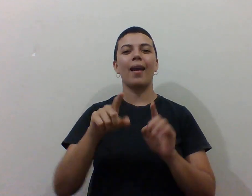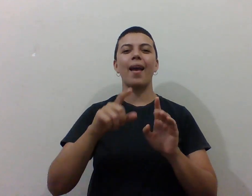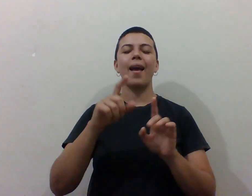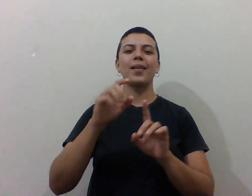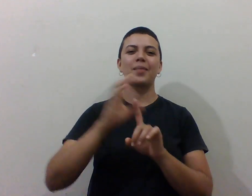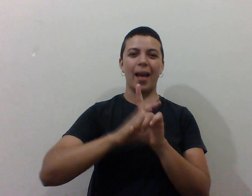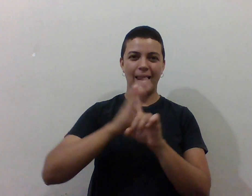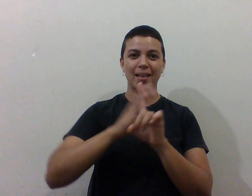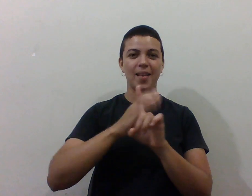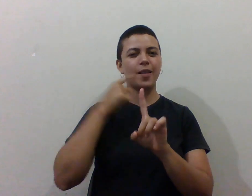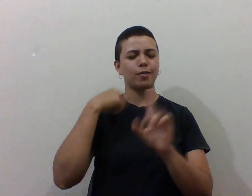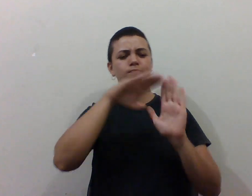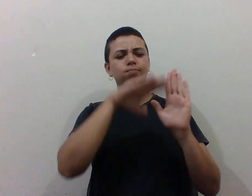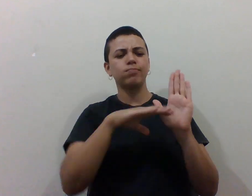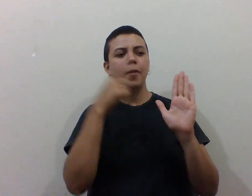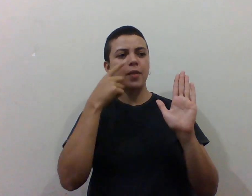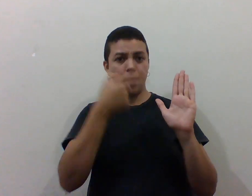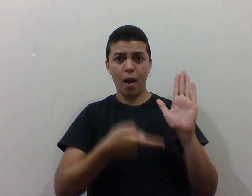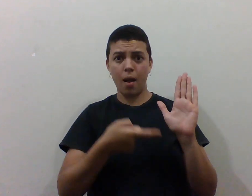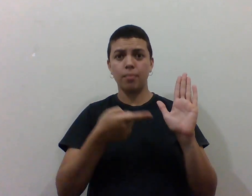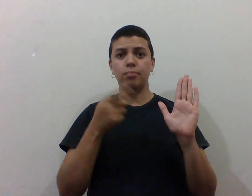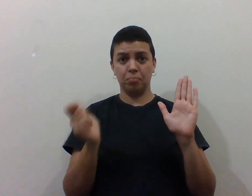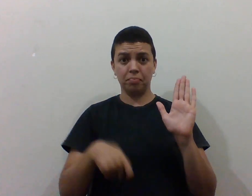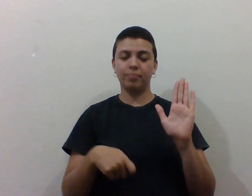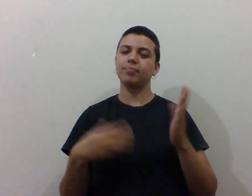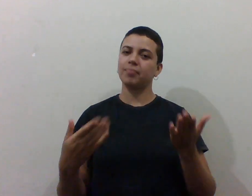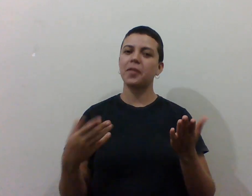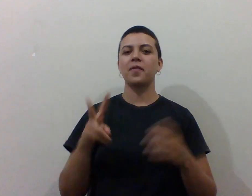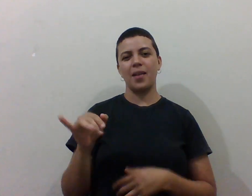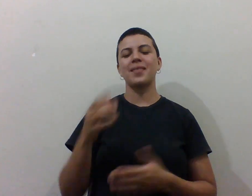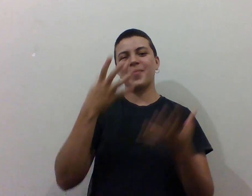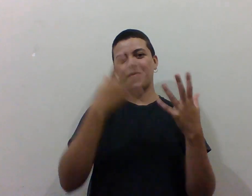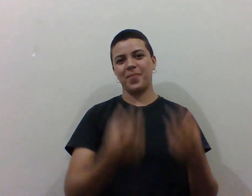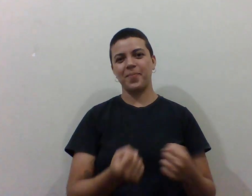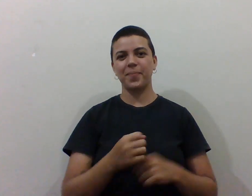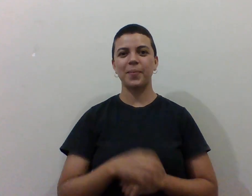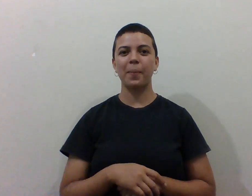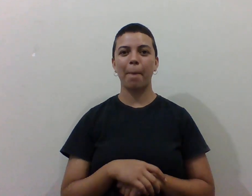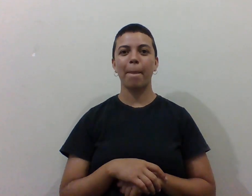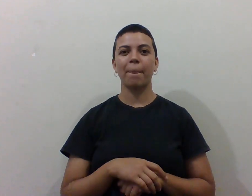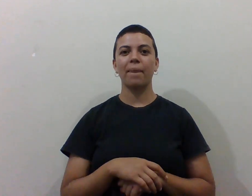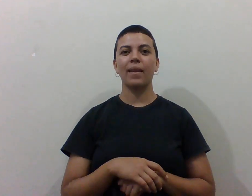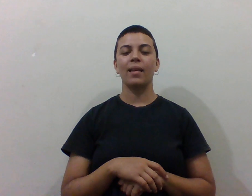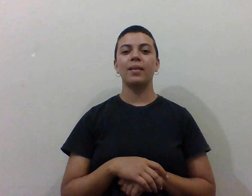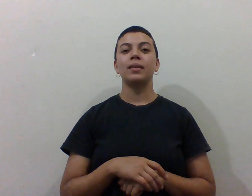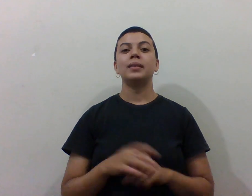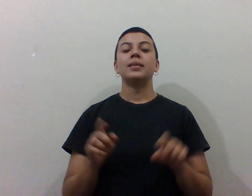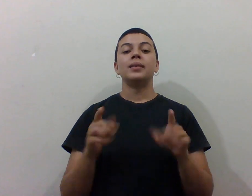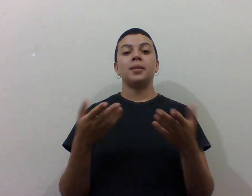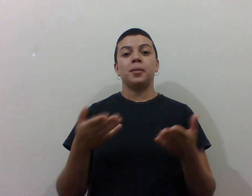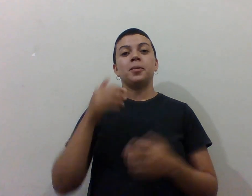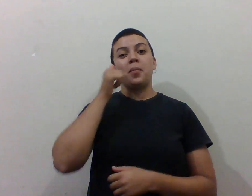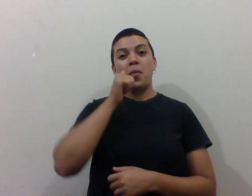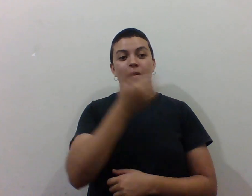disse sim. E hoje cedinho, ela me reportava, porque é assim que funciona, para quem não tem o hábito de acompanhar isso, me